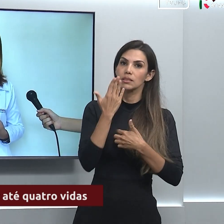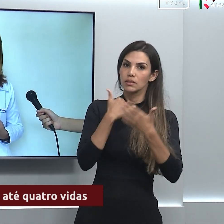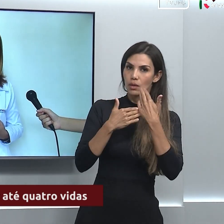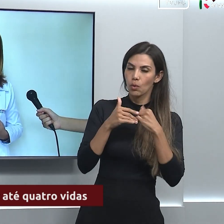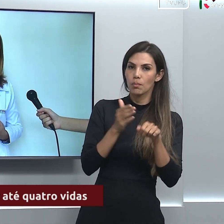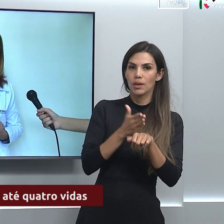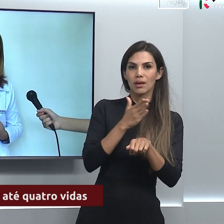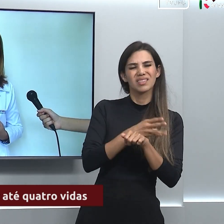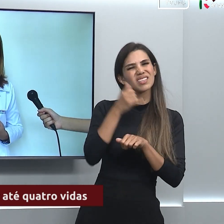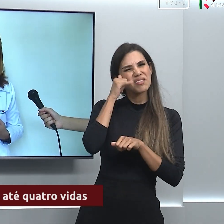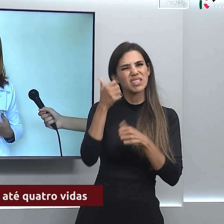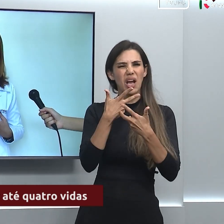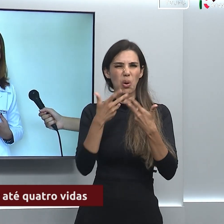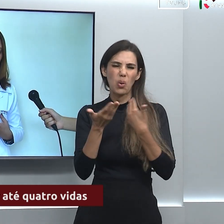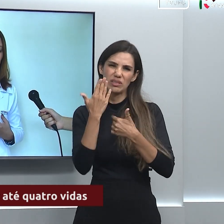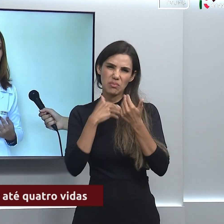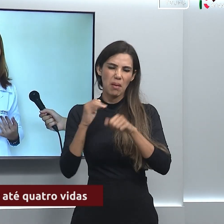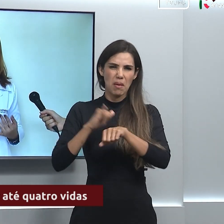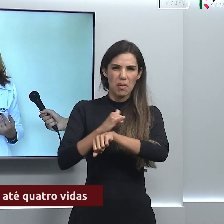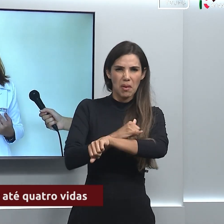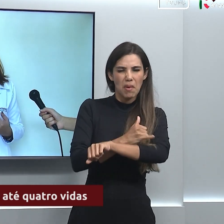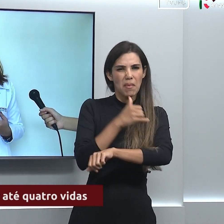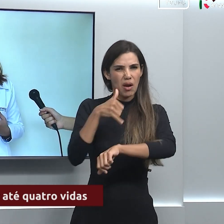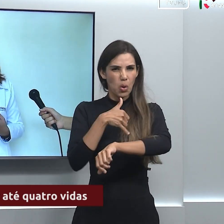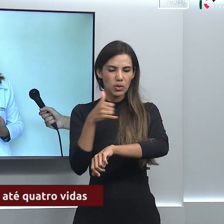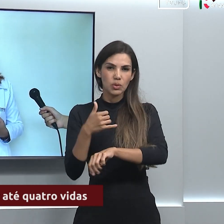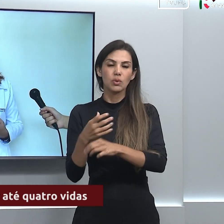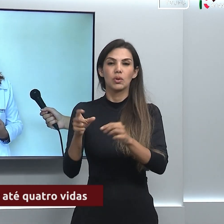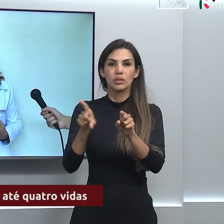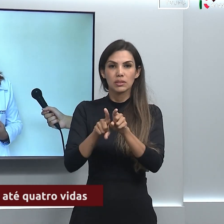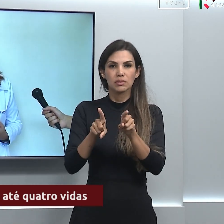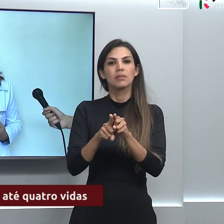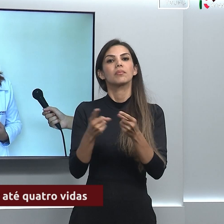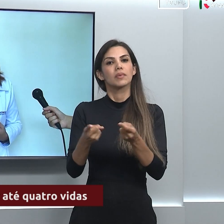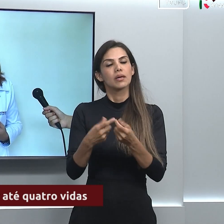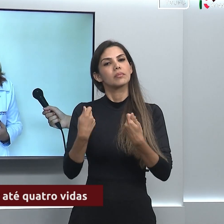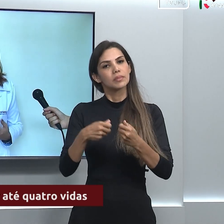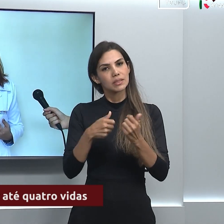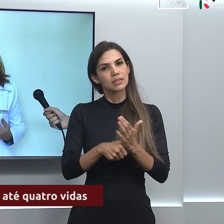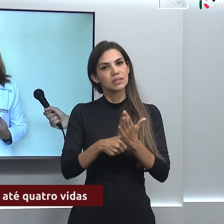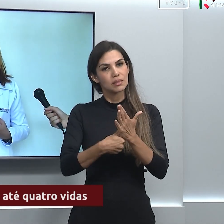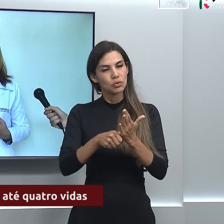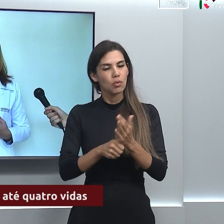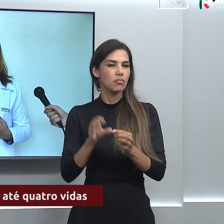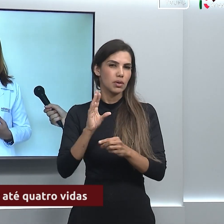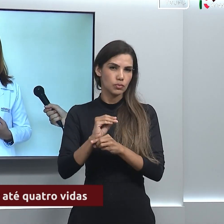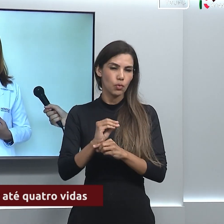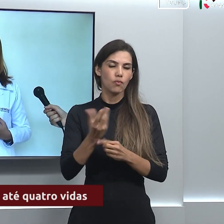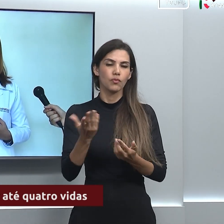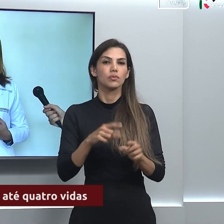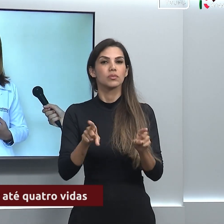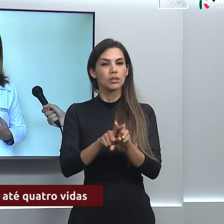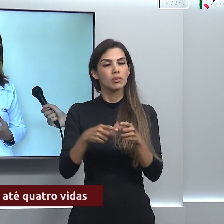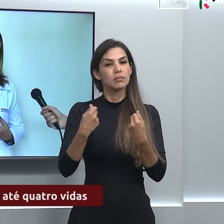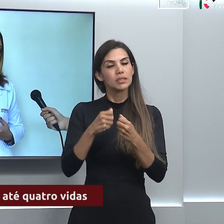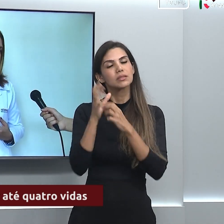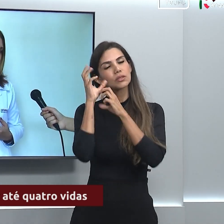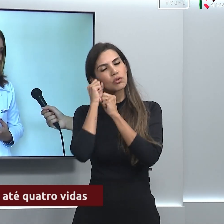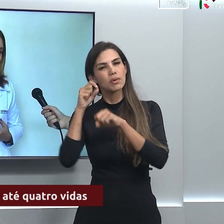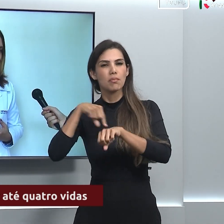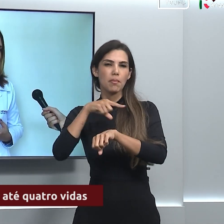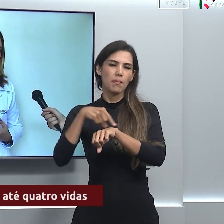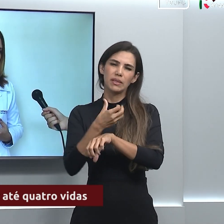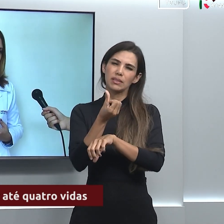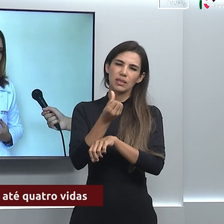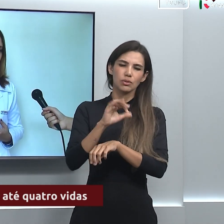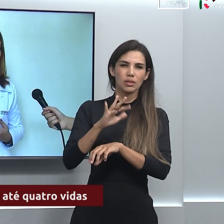nas últimas 4 horas que antecede, trazer um documento oficial com foto e importante ter dormido pelo menos 6